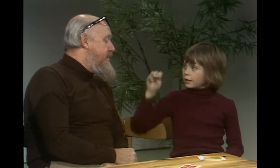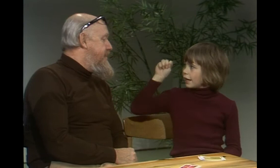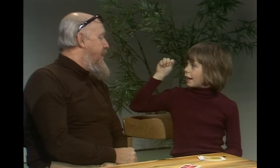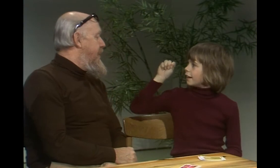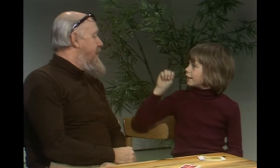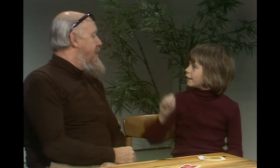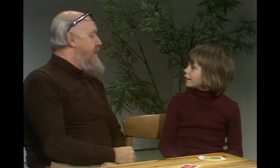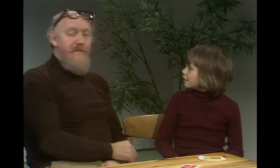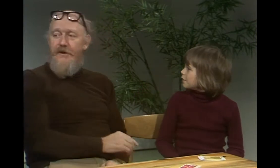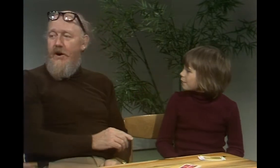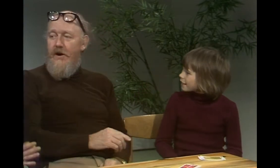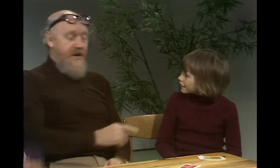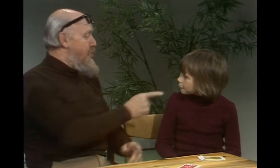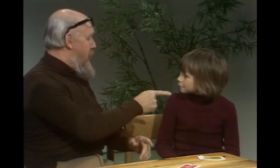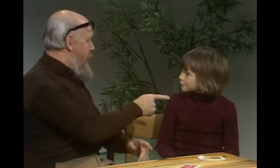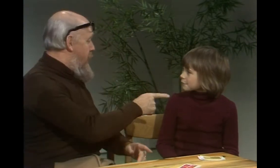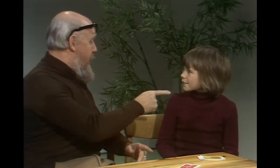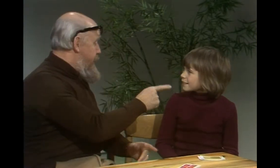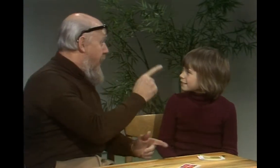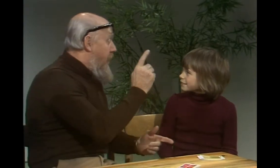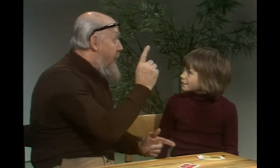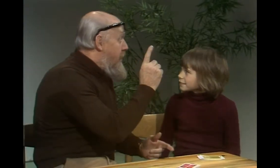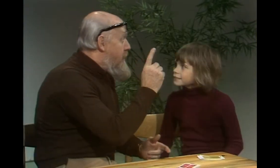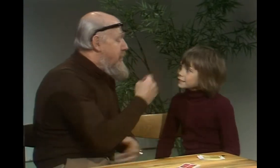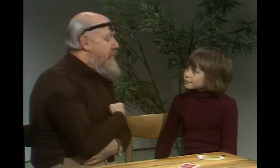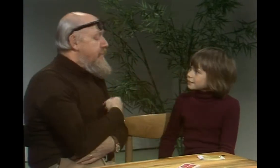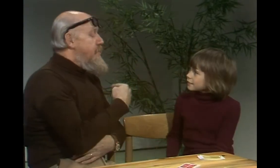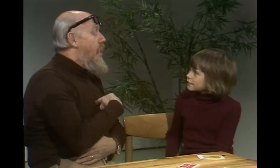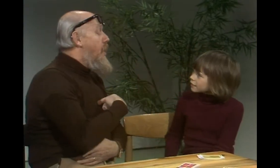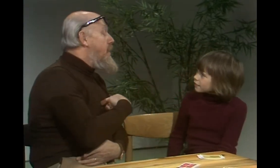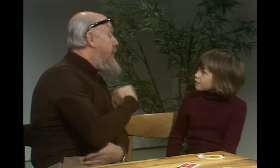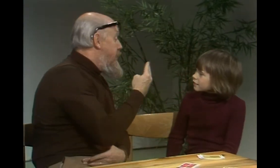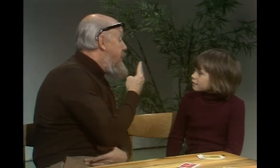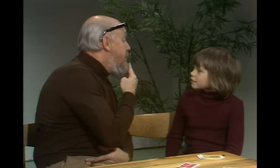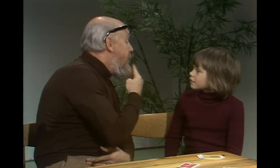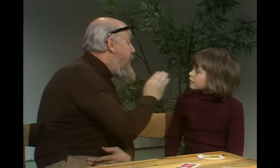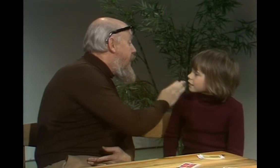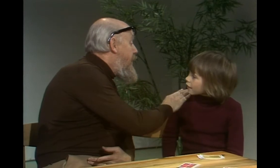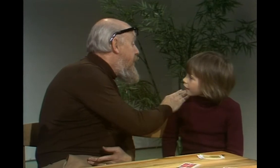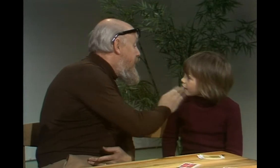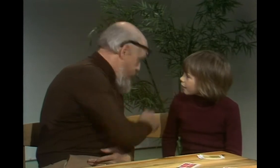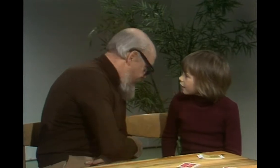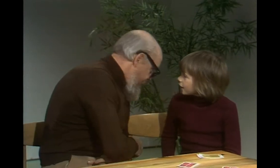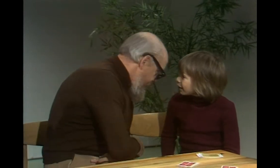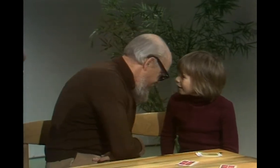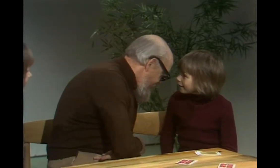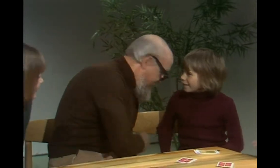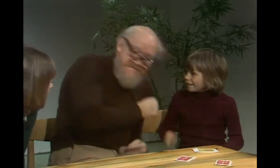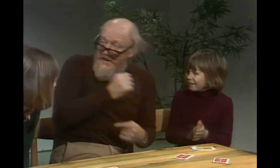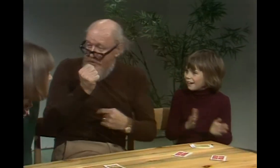Matte. Bra! Ja då, ja då. Hur var det nu? Jag gillar matte. Bra. Det gjorde jag bra.